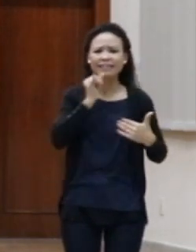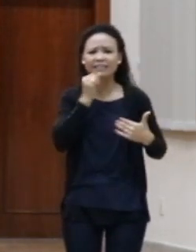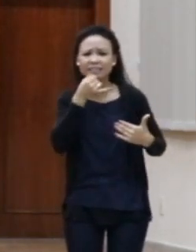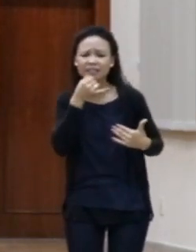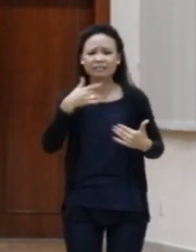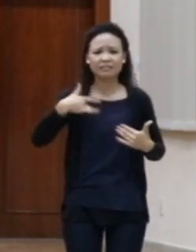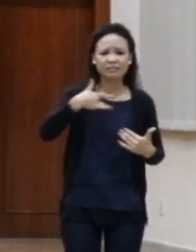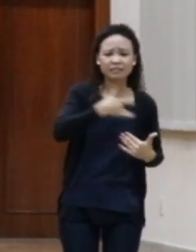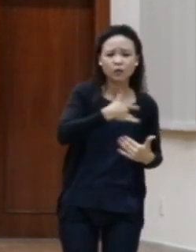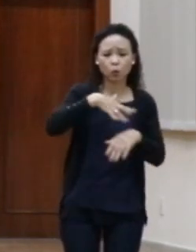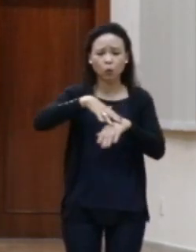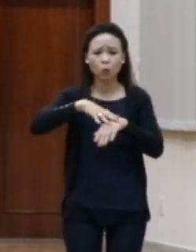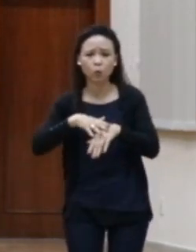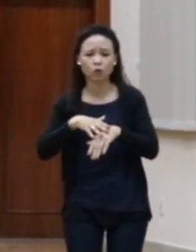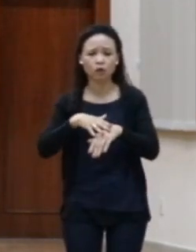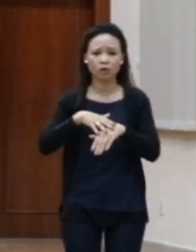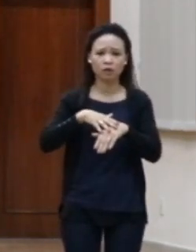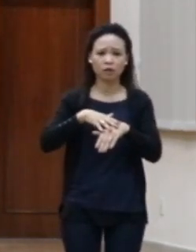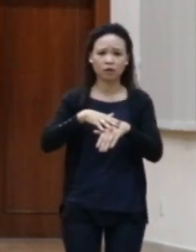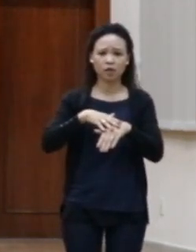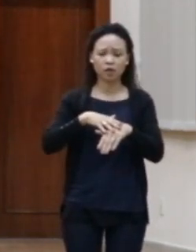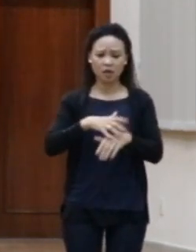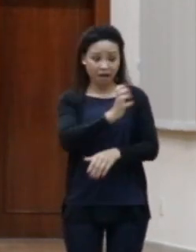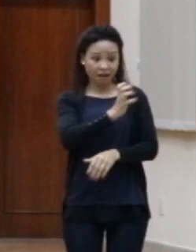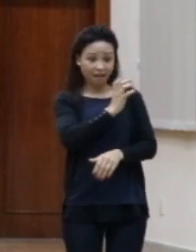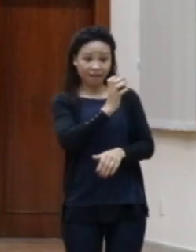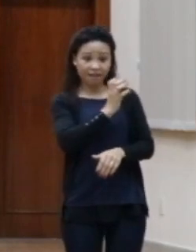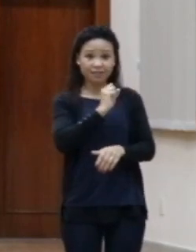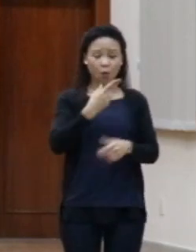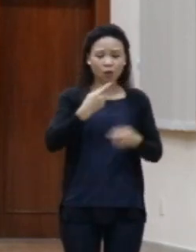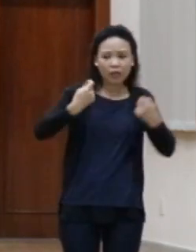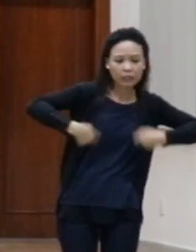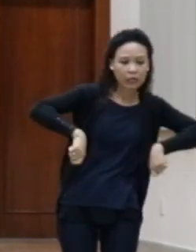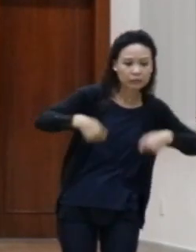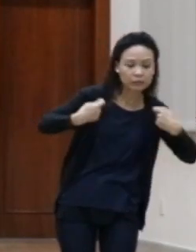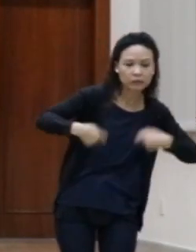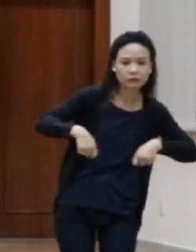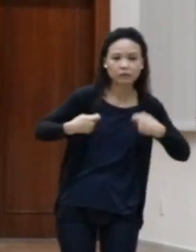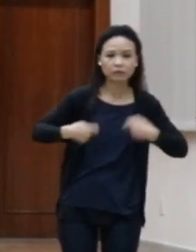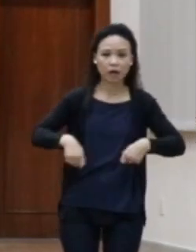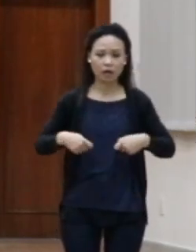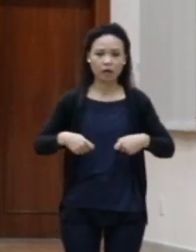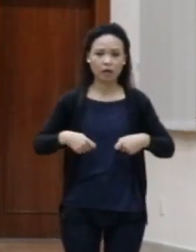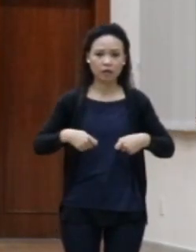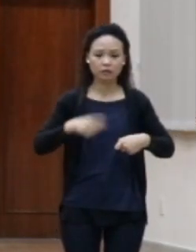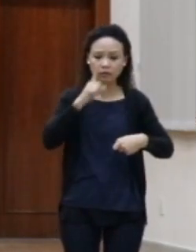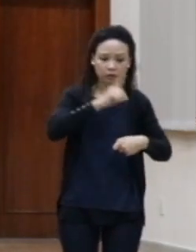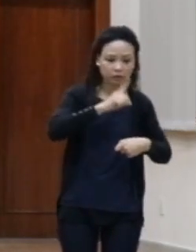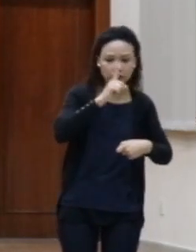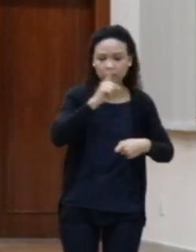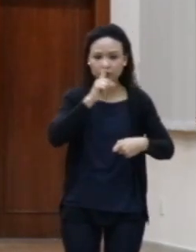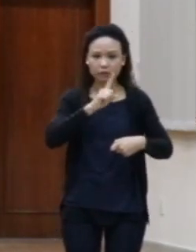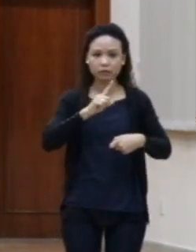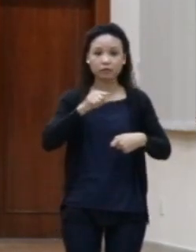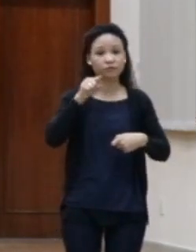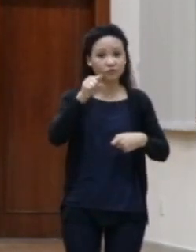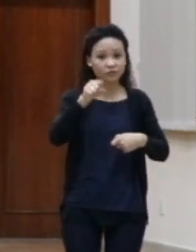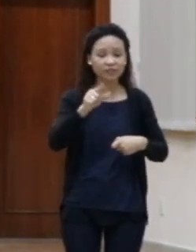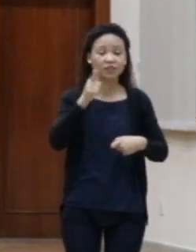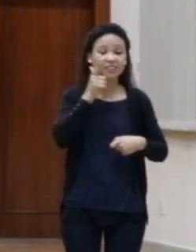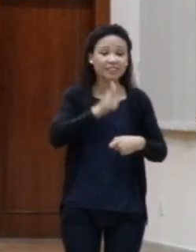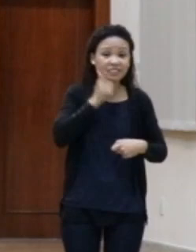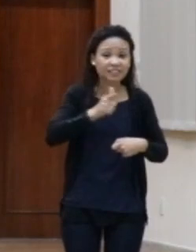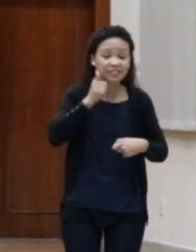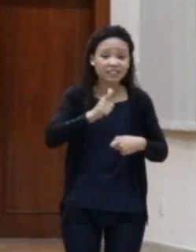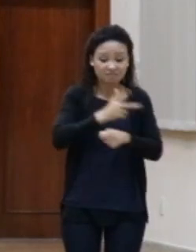doença, seja na prosperidade, seja na necessidade, só fará sentido se for vivido